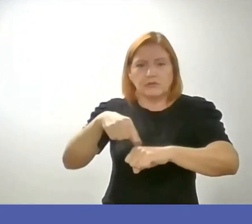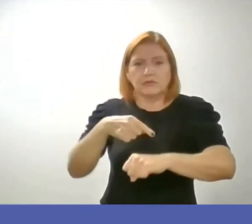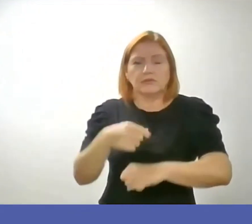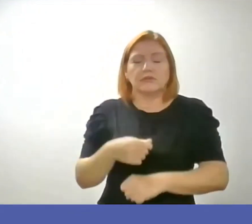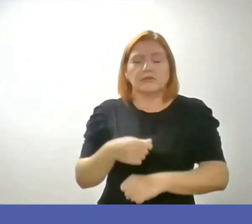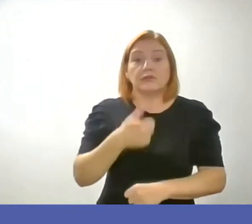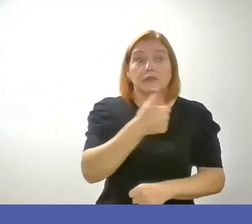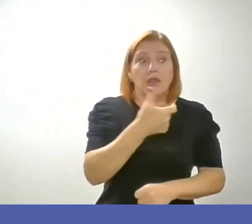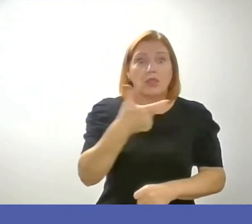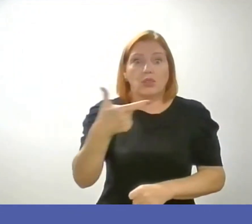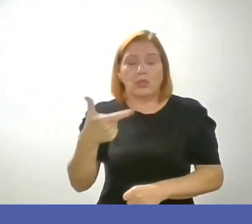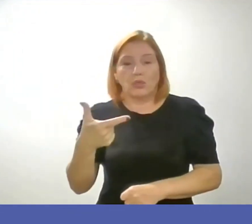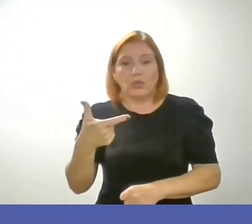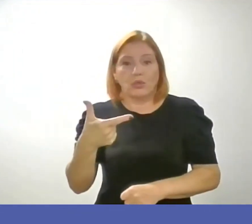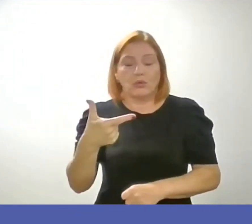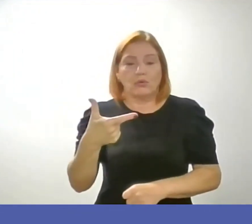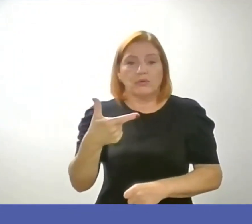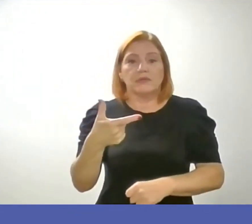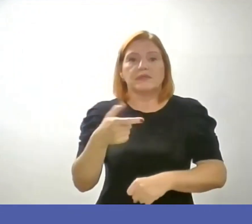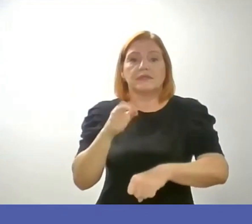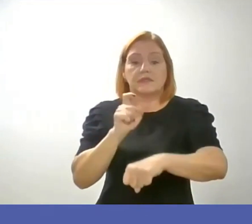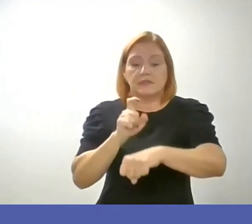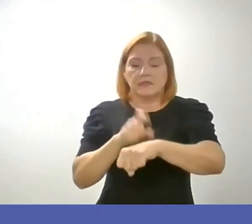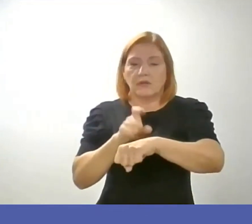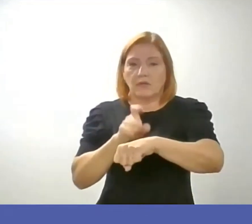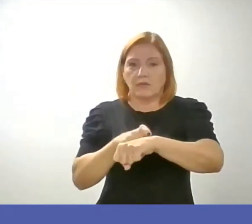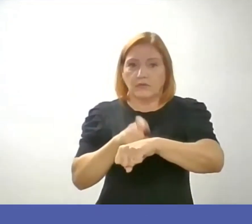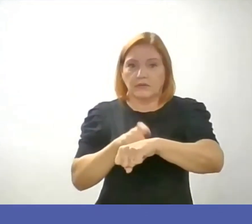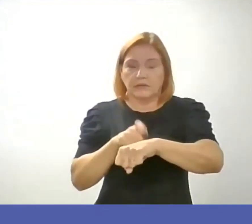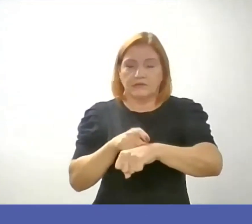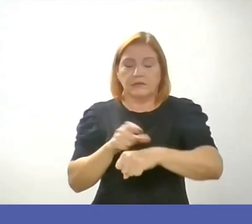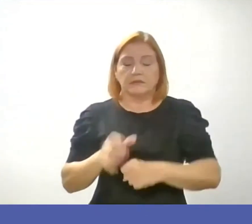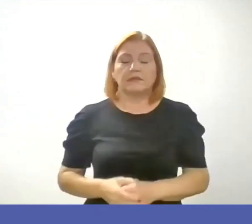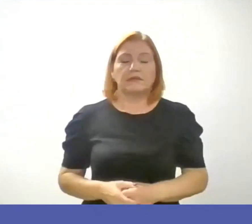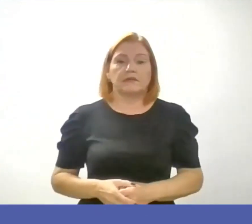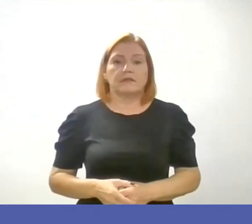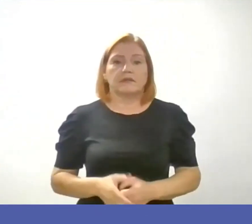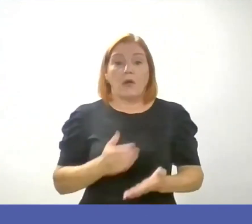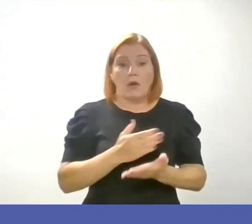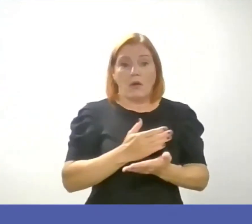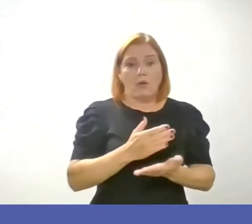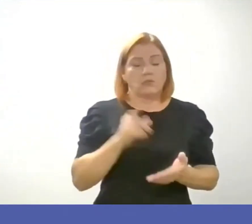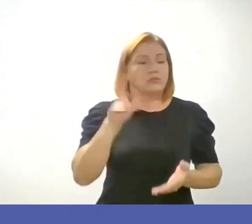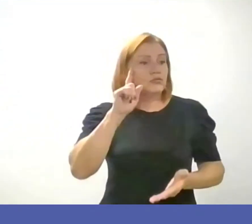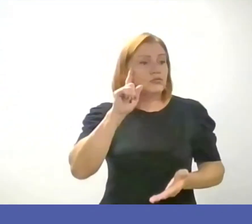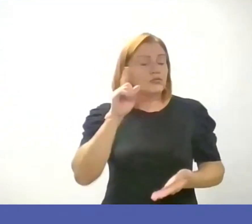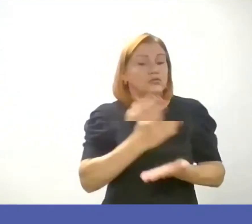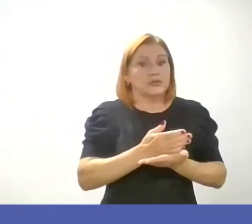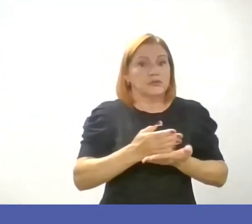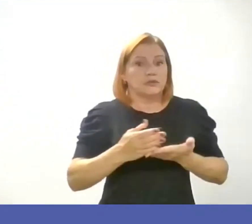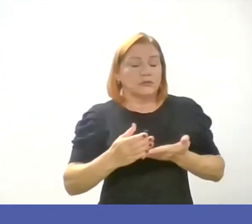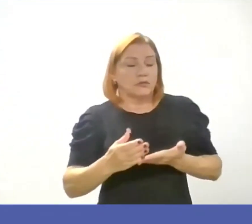do trabalho começa às 6 horas da manhã. Começa com o alvorecer